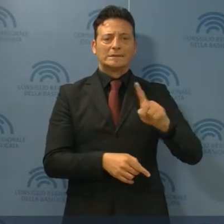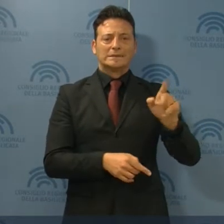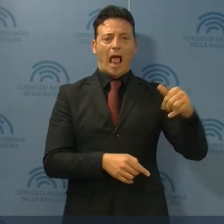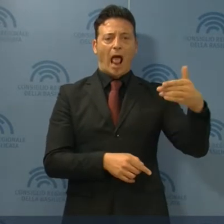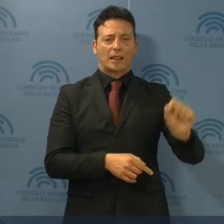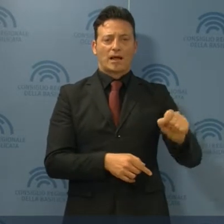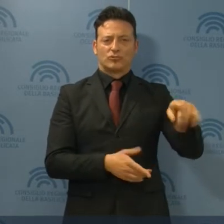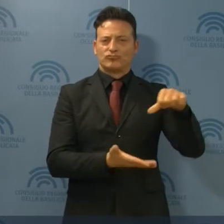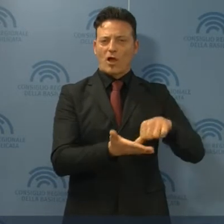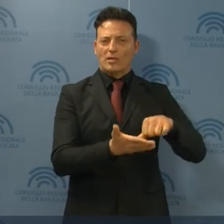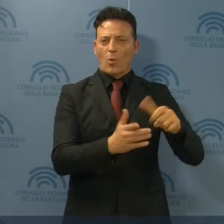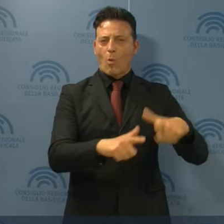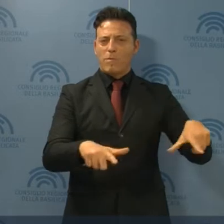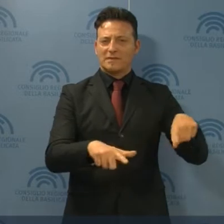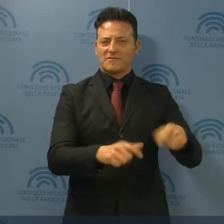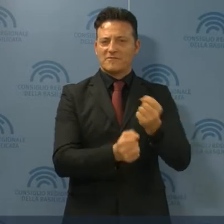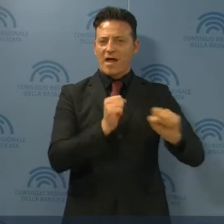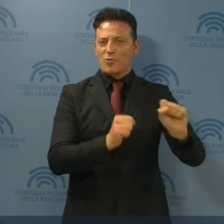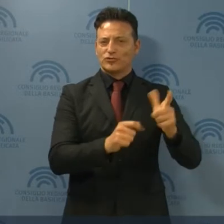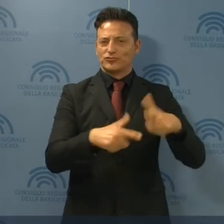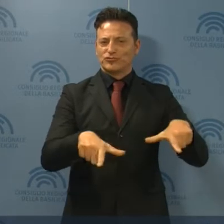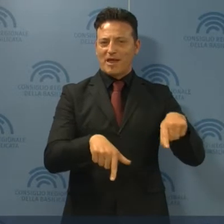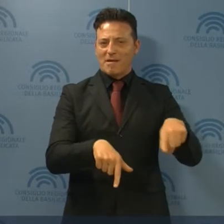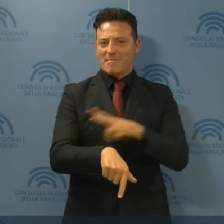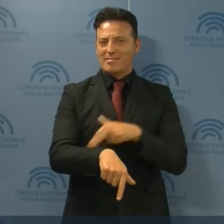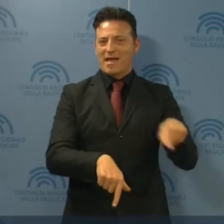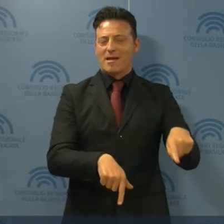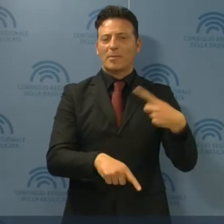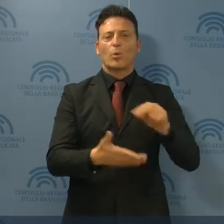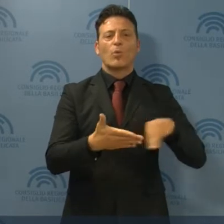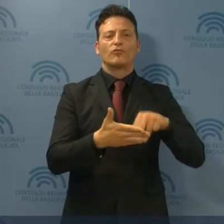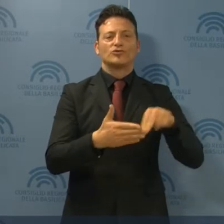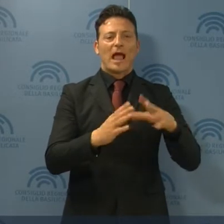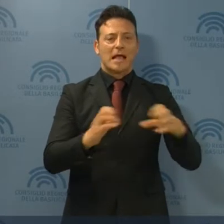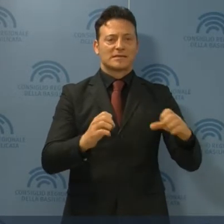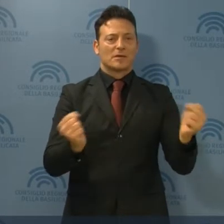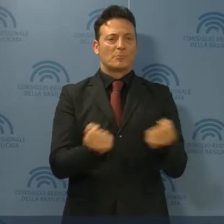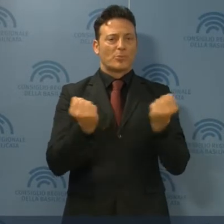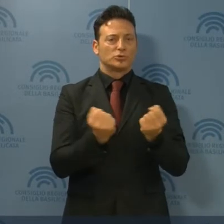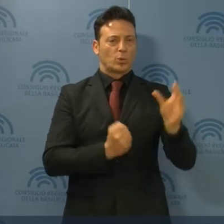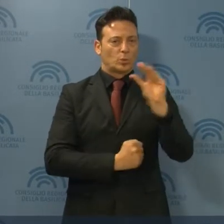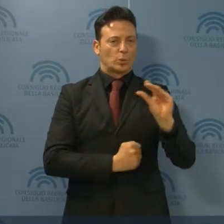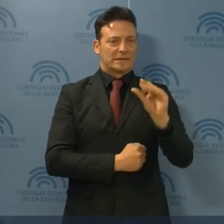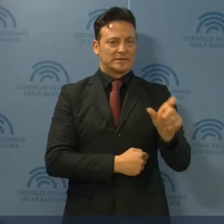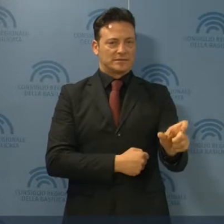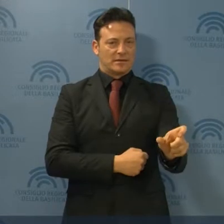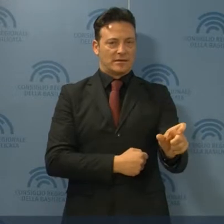snodo centrale dell'urbanistica e della storia cittadina per gli uffici dell'azienda di promozione turistica